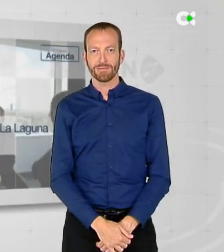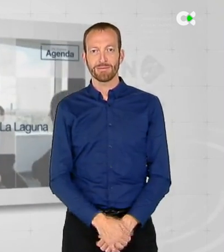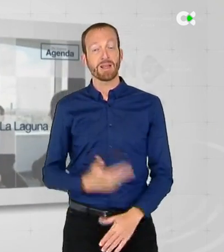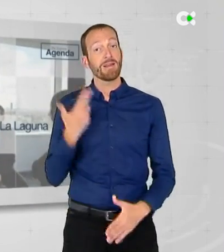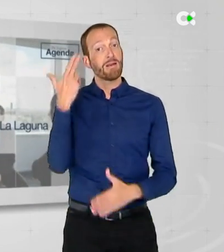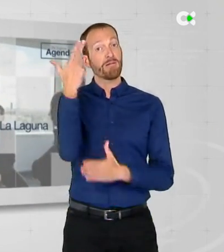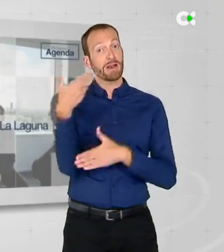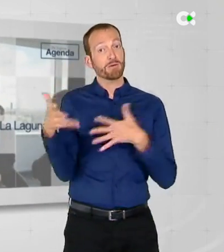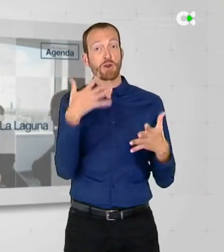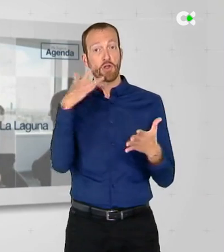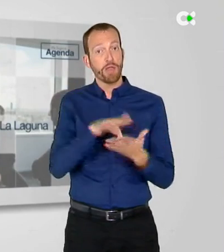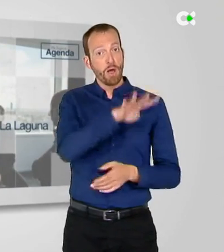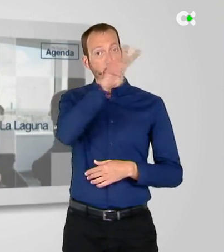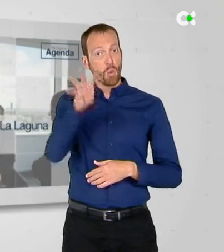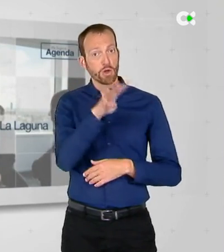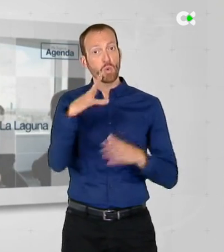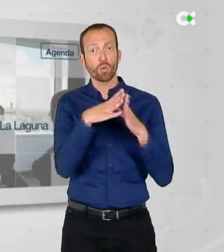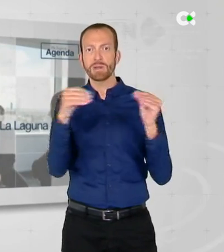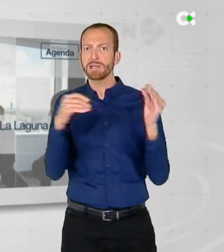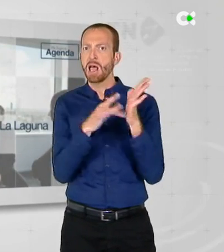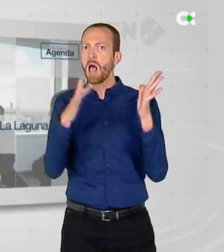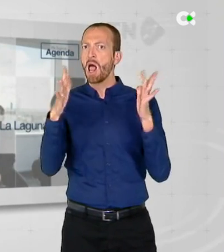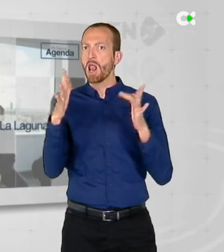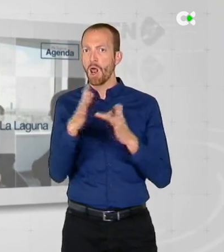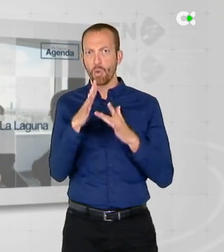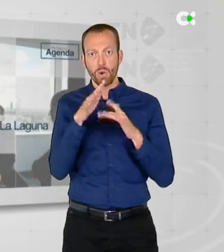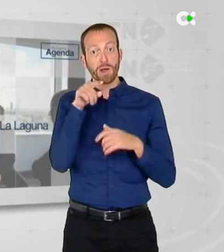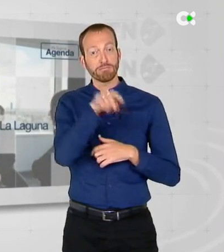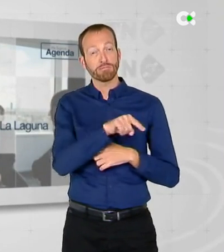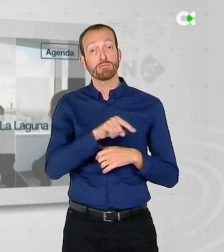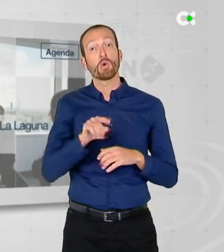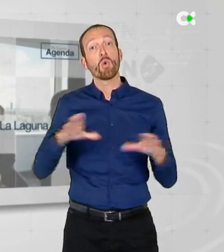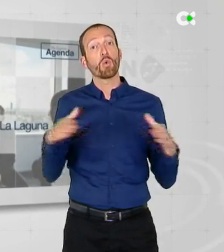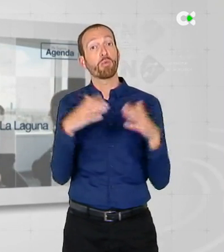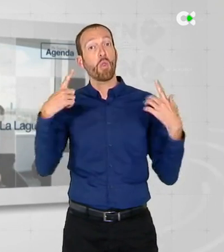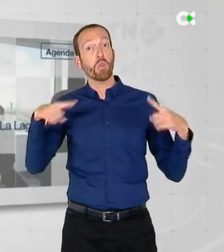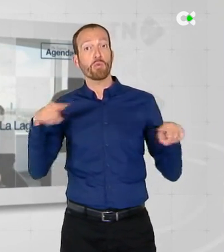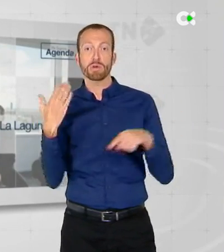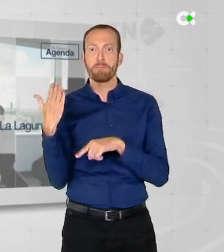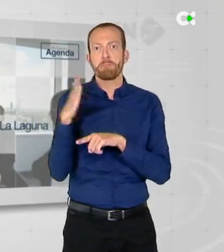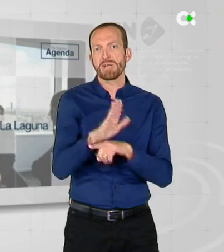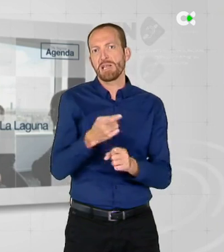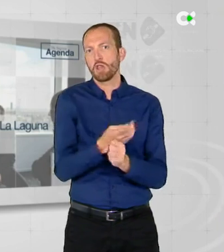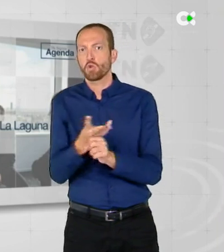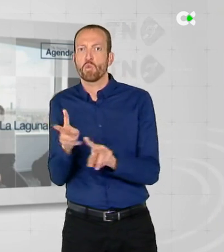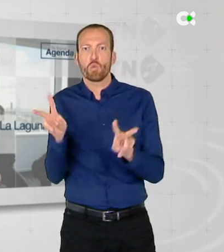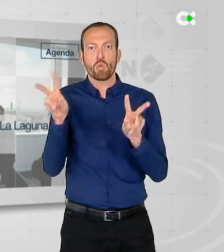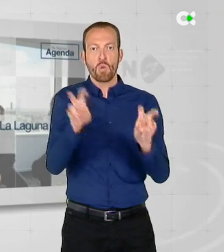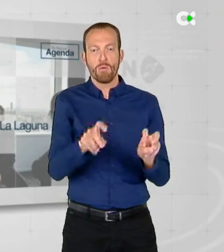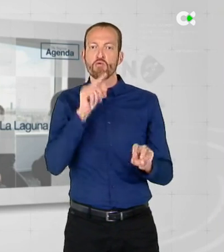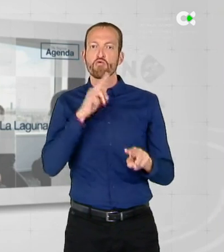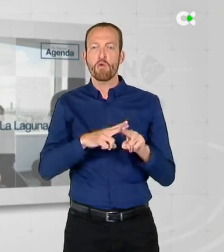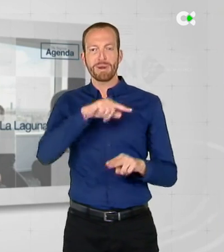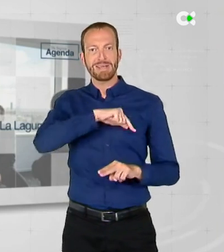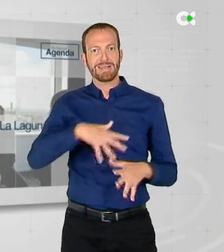viernes 4 de marzo en el Paraninfo de la Universidad de la Laguna, Ali Wakanda presentará su disco Siéntelo, un concierto